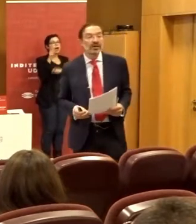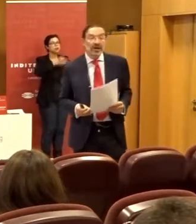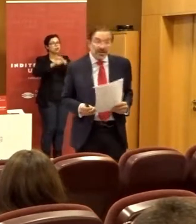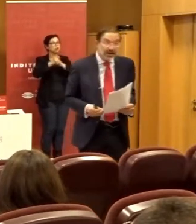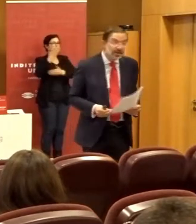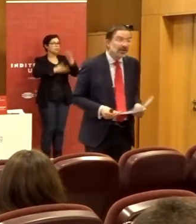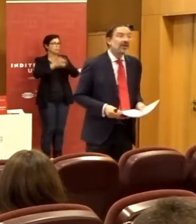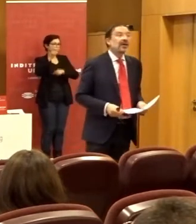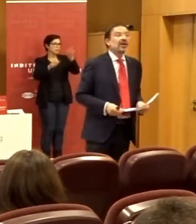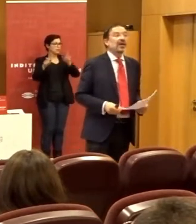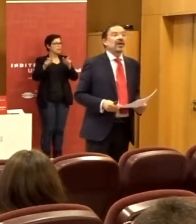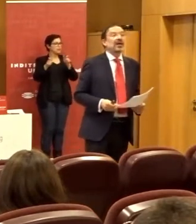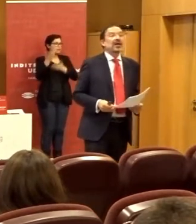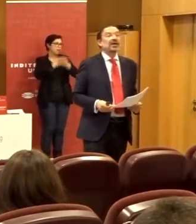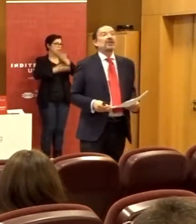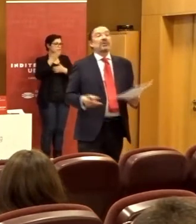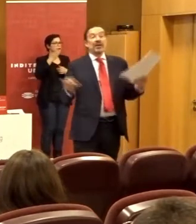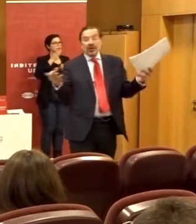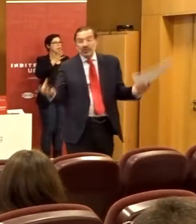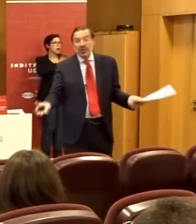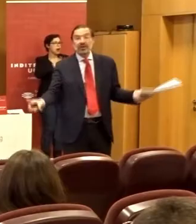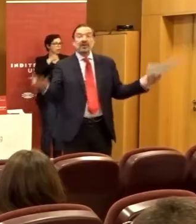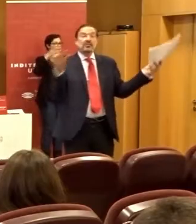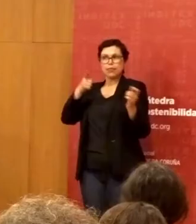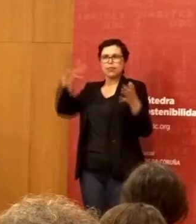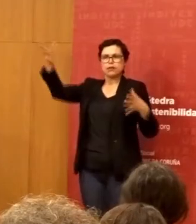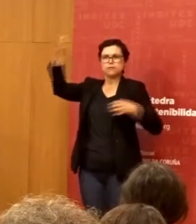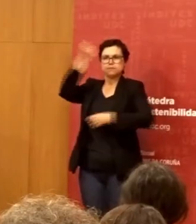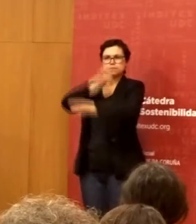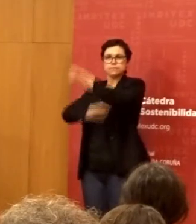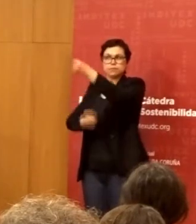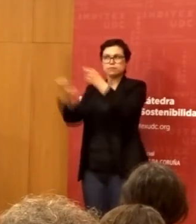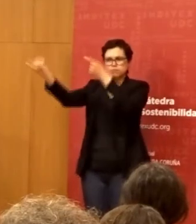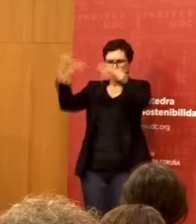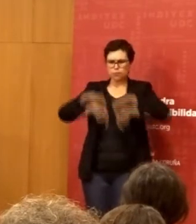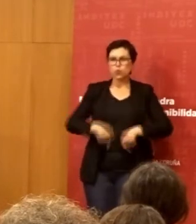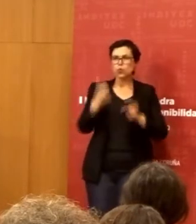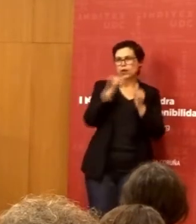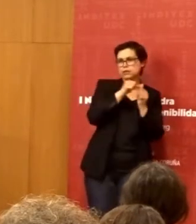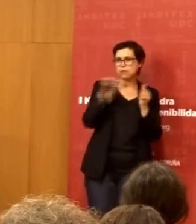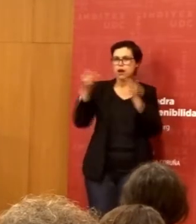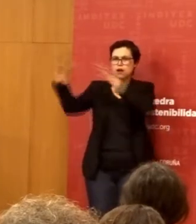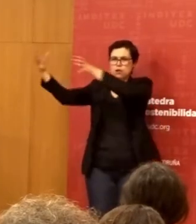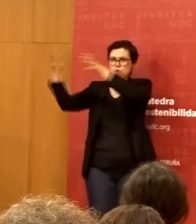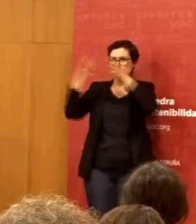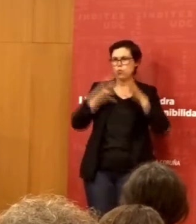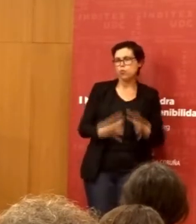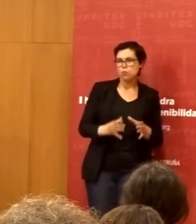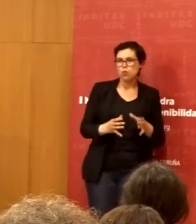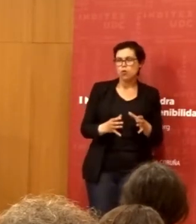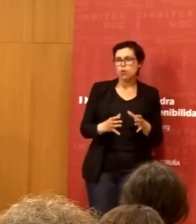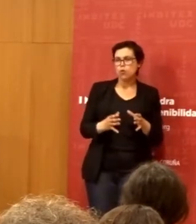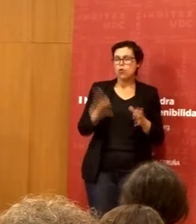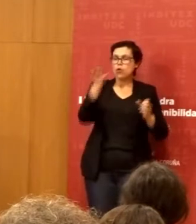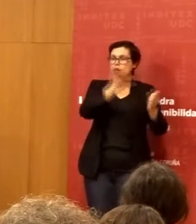discapacidad intelectual de Irlanda, y vinieron durante una semana un grupo de